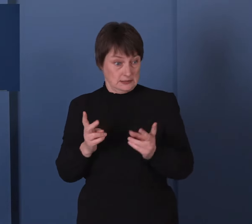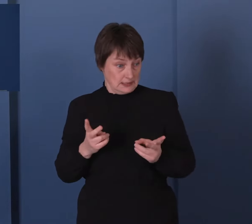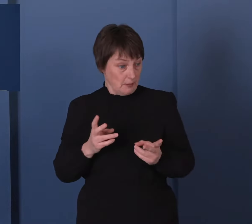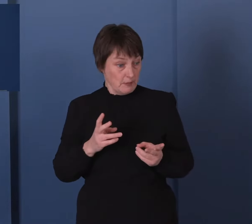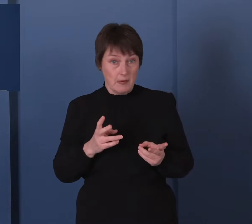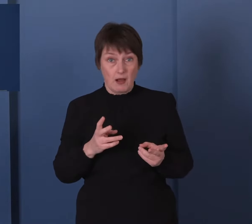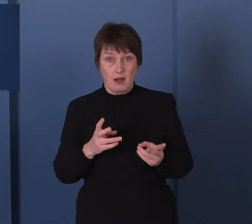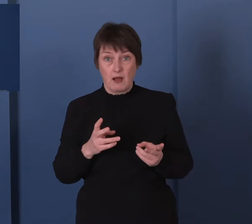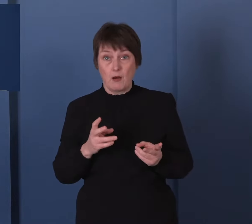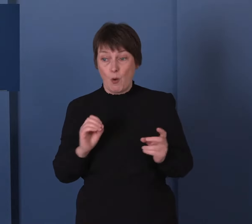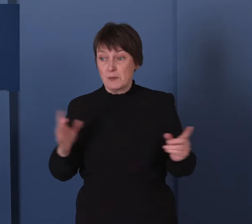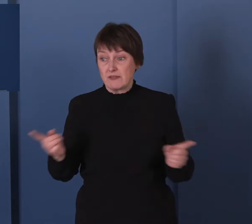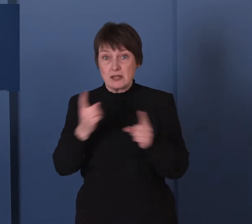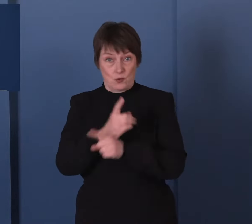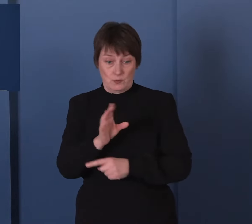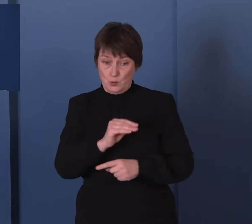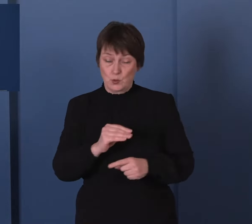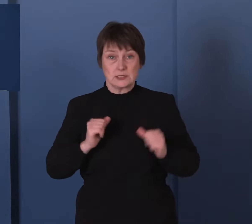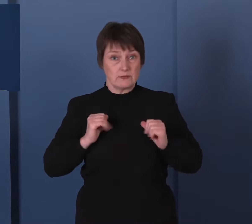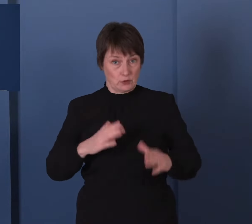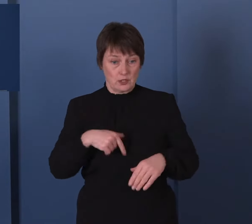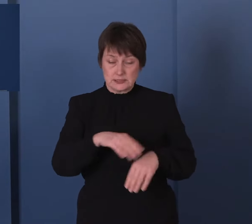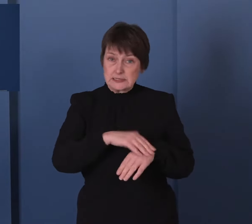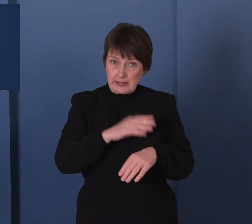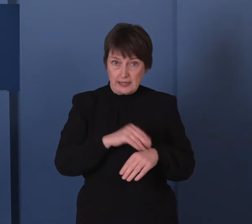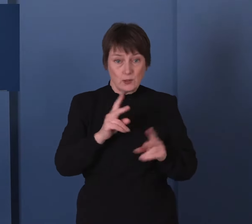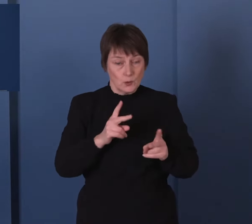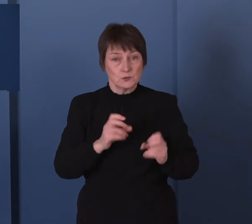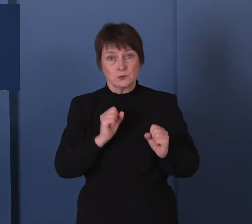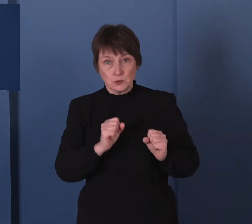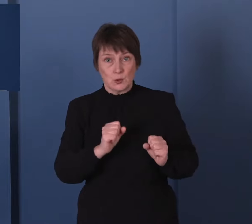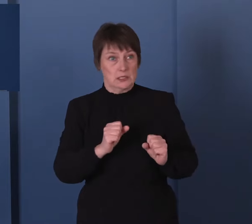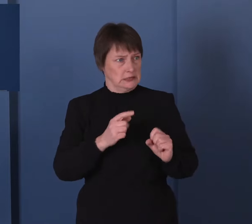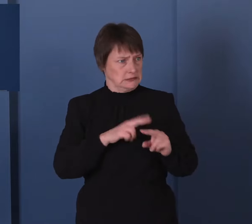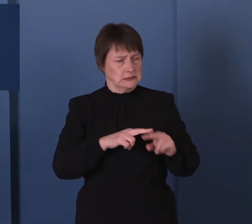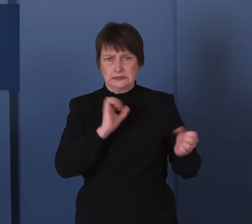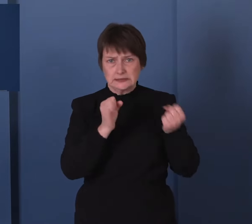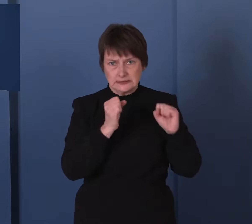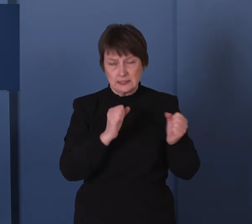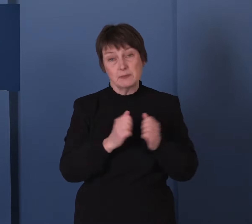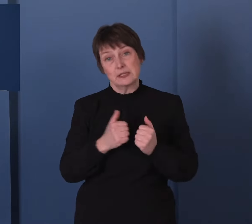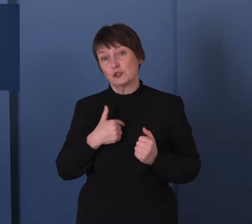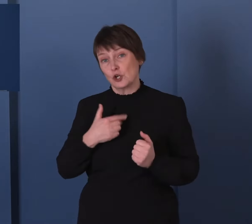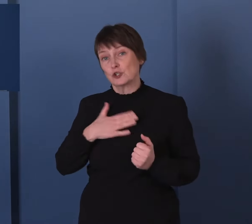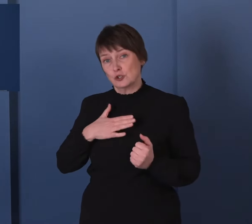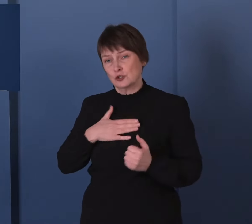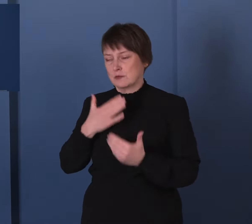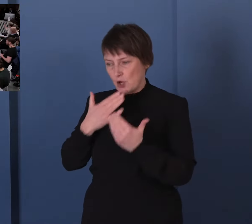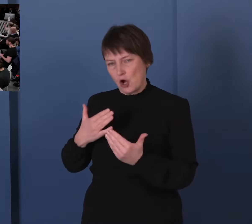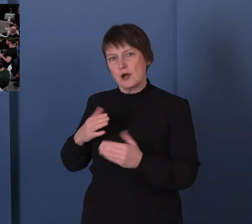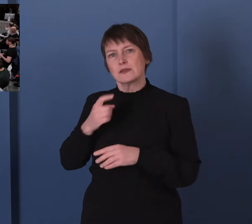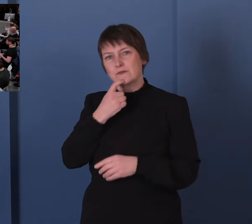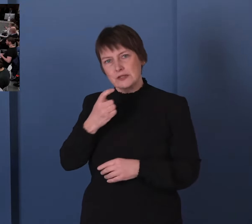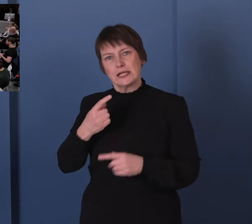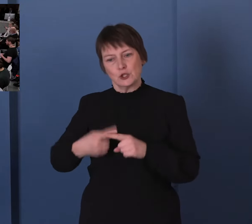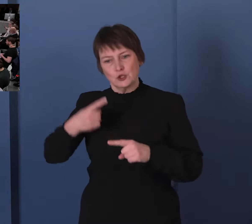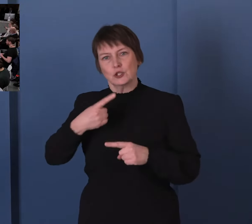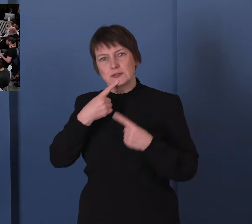situationen hade varit den omvända. Så jag förstår frustrationen, men jag uppskattar att Finland vill gå hand i hand med Sverige. Då tar vi